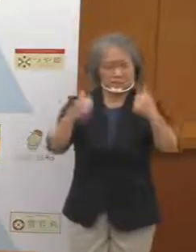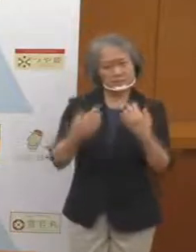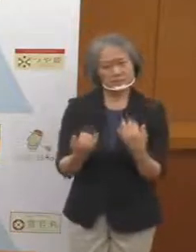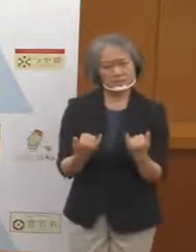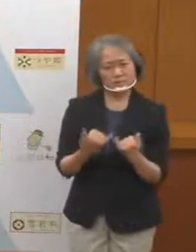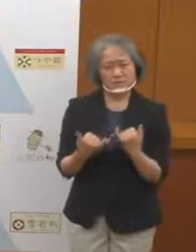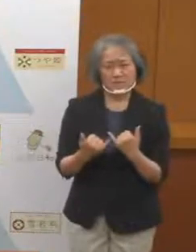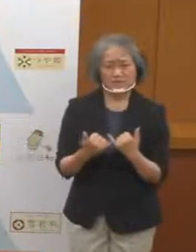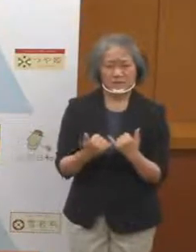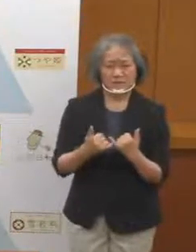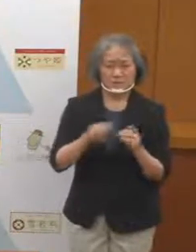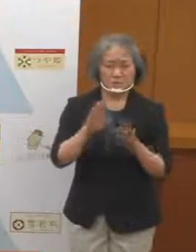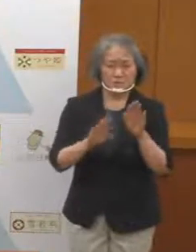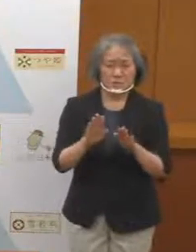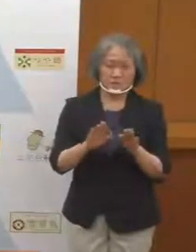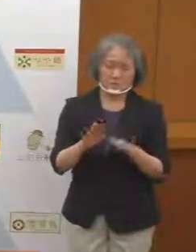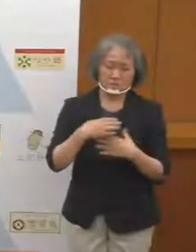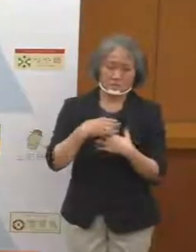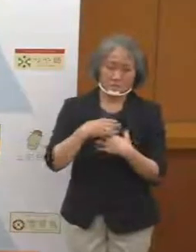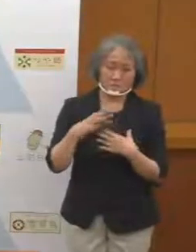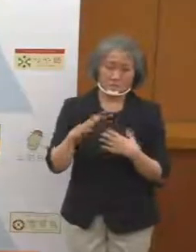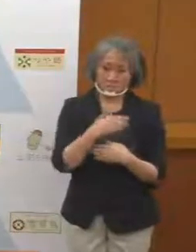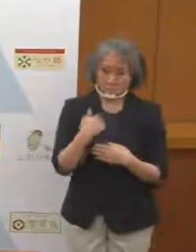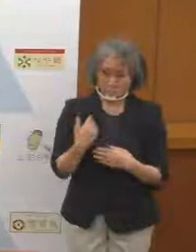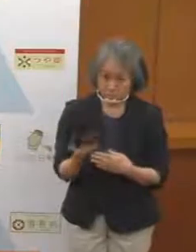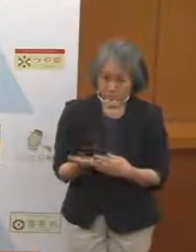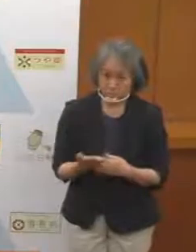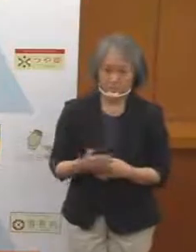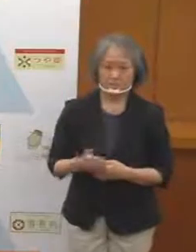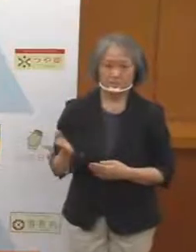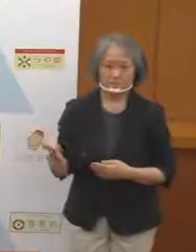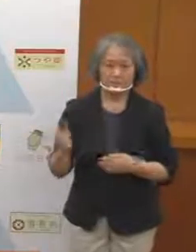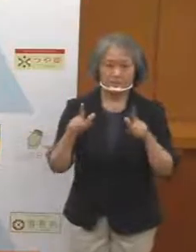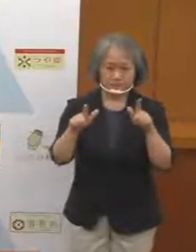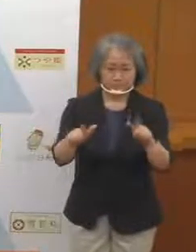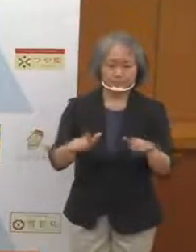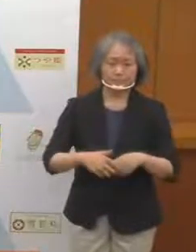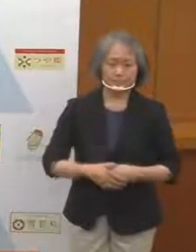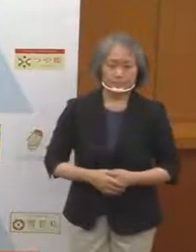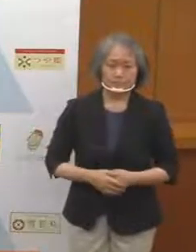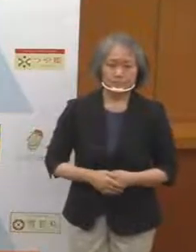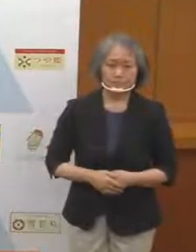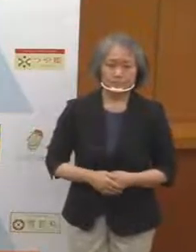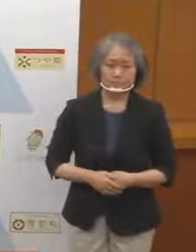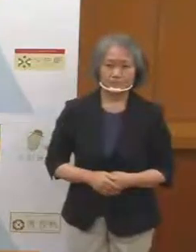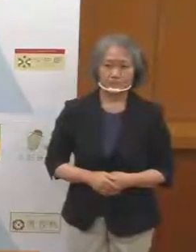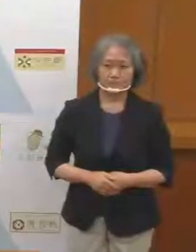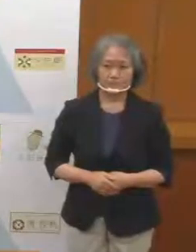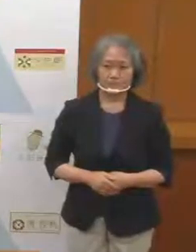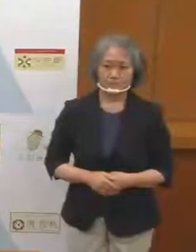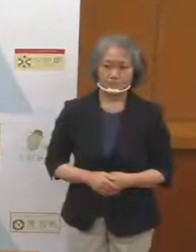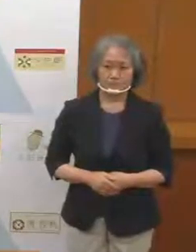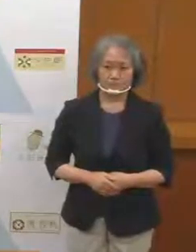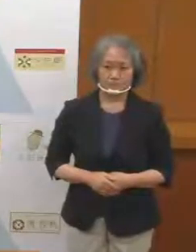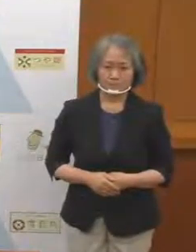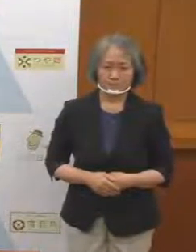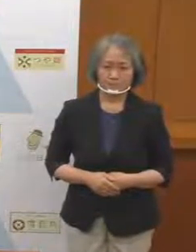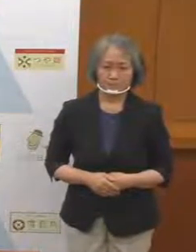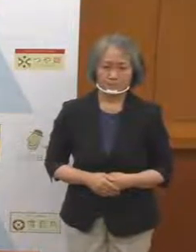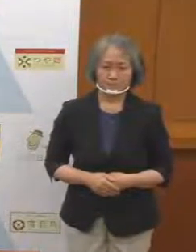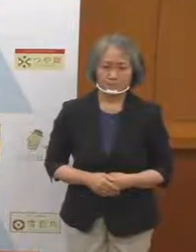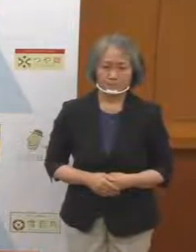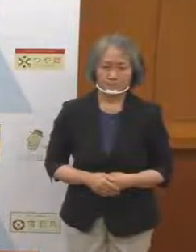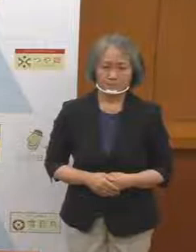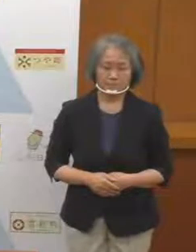かけて感じだしていらっしゃるかその辺ちょっと口にかかりましょうねっまああのそうですね私も